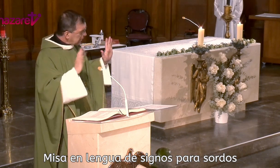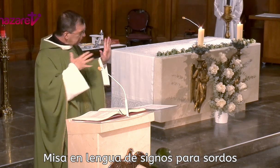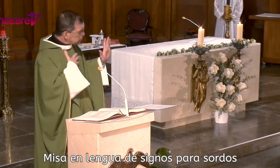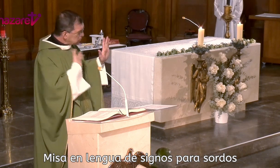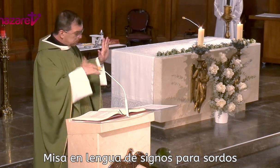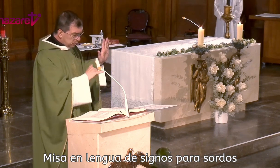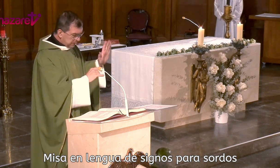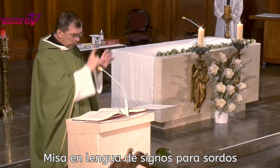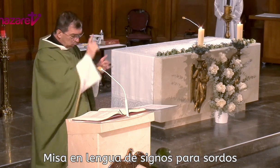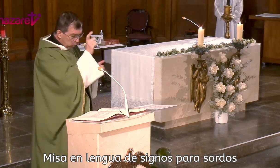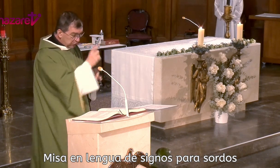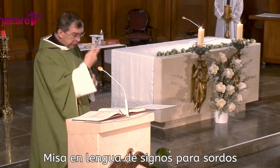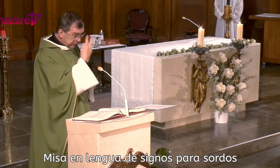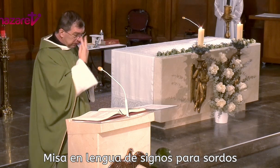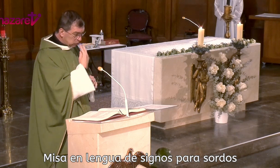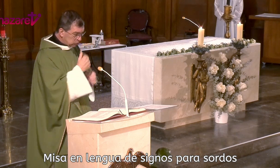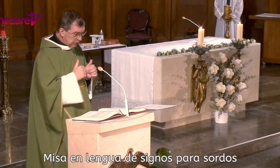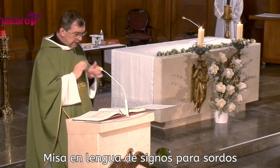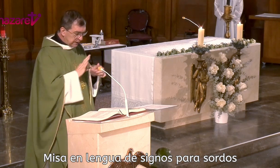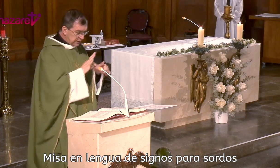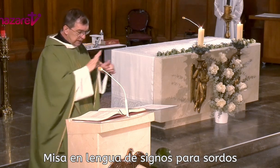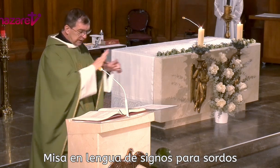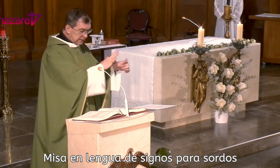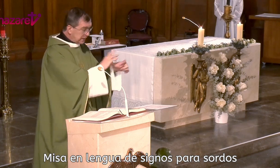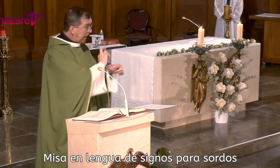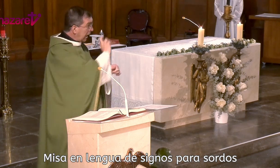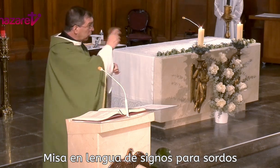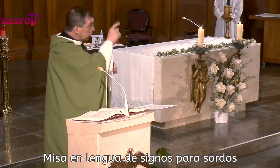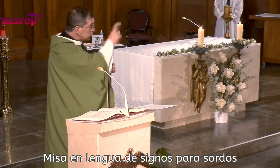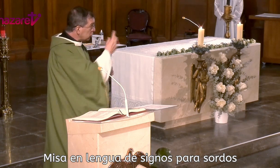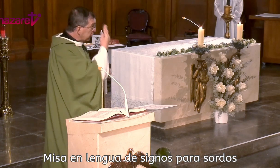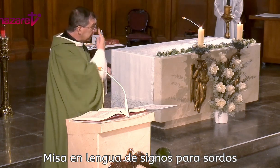¿Acaso puede un ciego guiar a otro ciego?